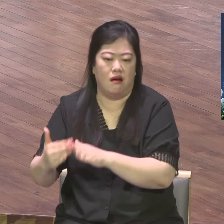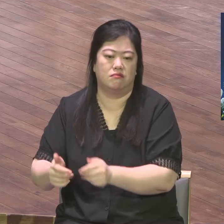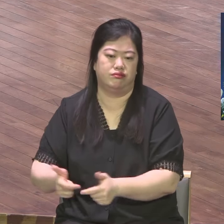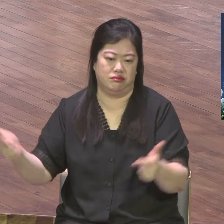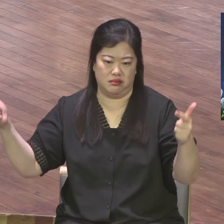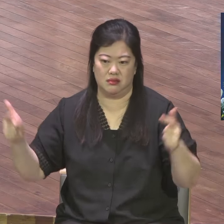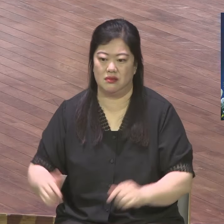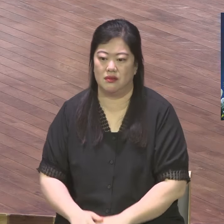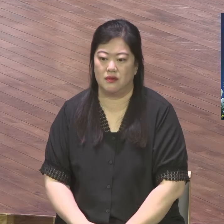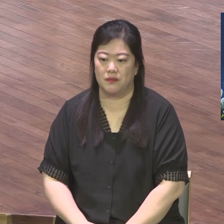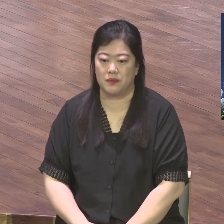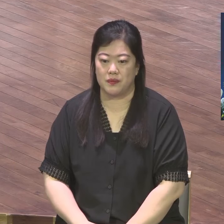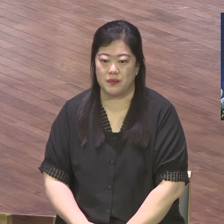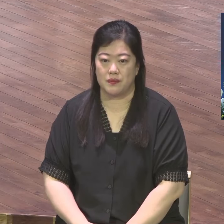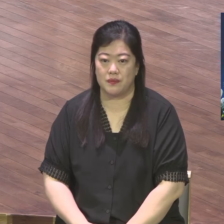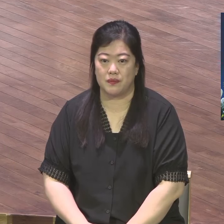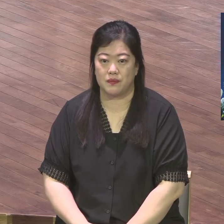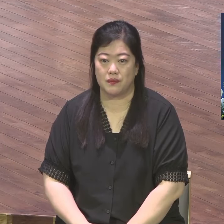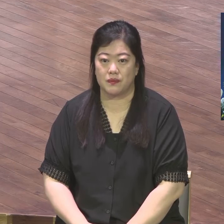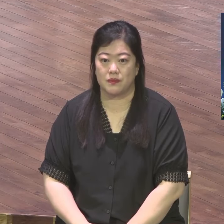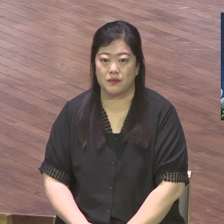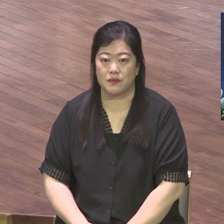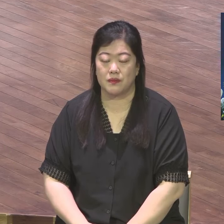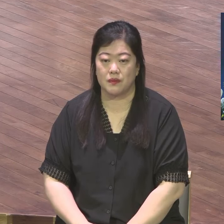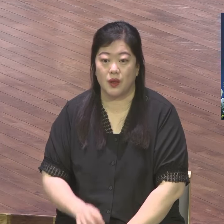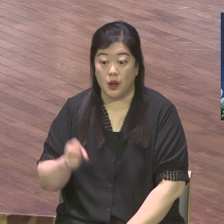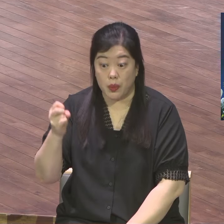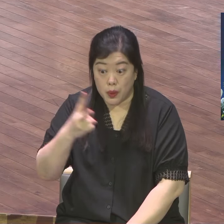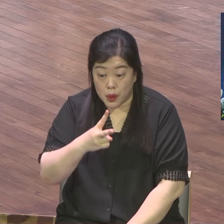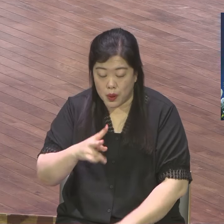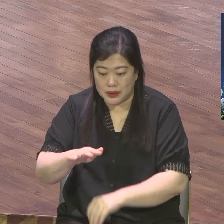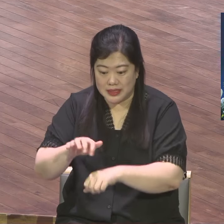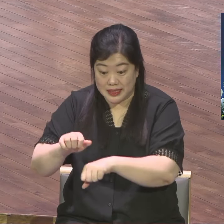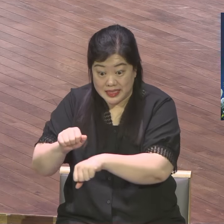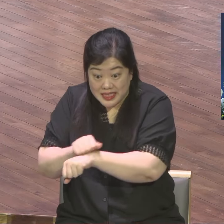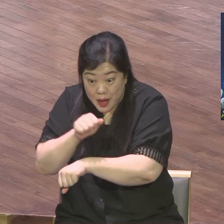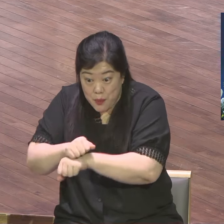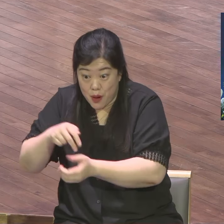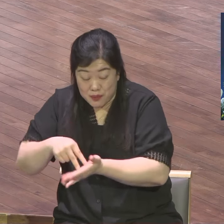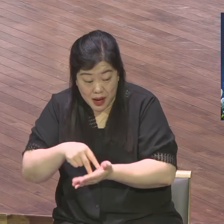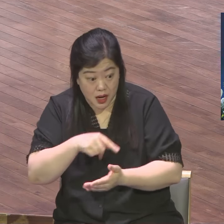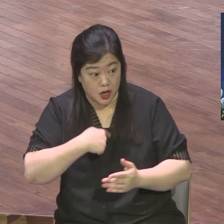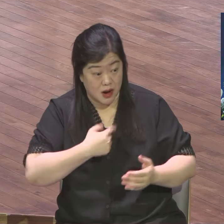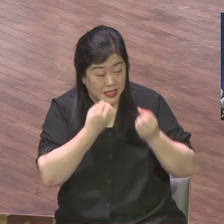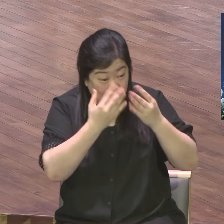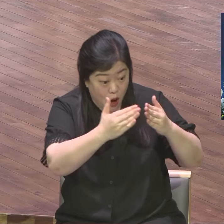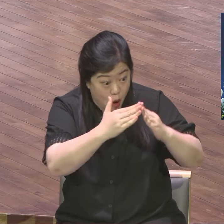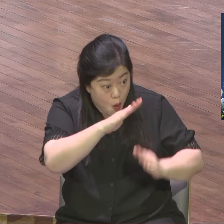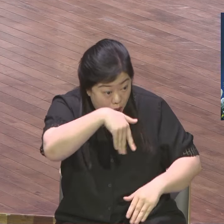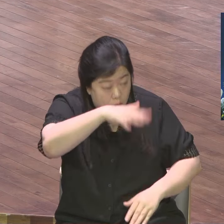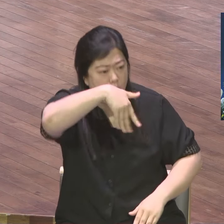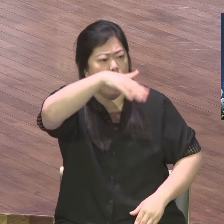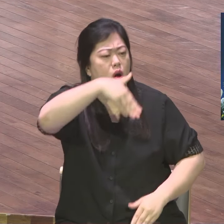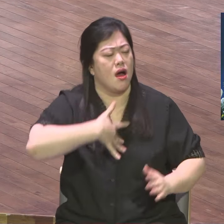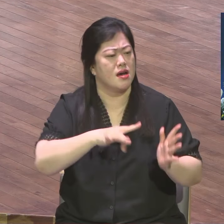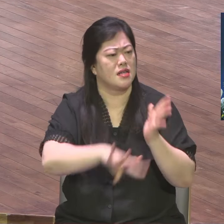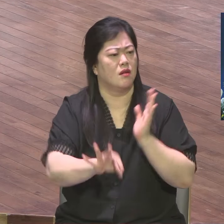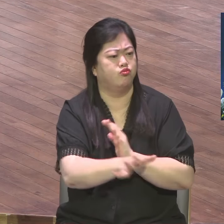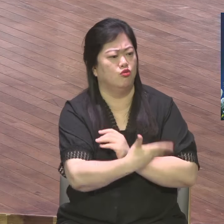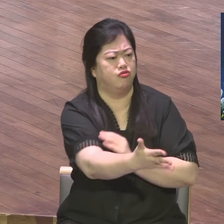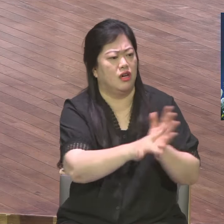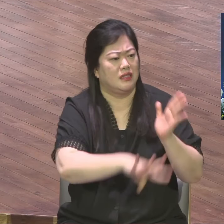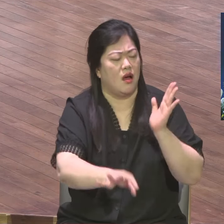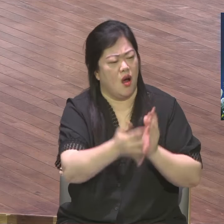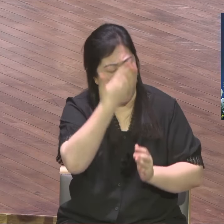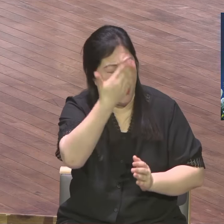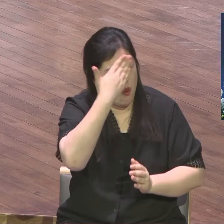예를 들면 이렇게 부모가 자식이 넘겨준 이런 거, 이 세금 싹 다. 세금이, 예전에는 세금이 없어져 버렸어. 그렇게